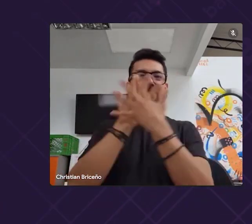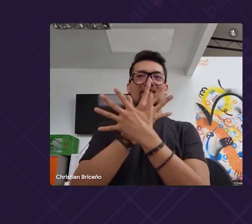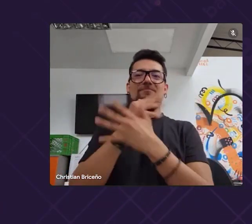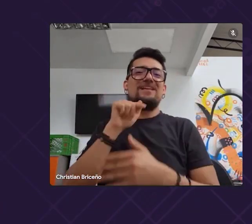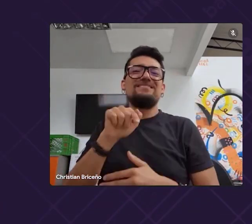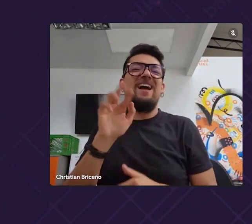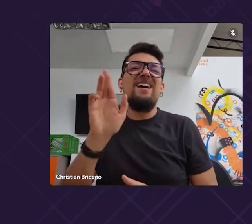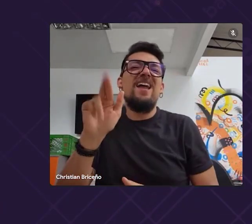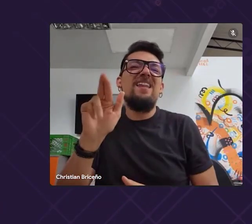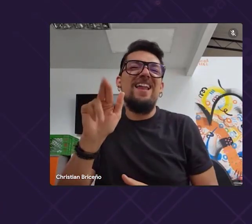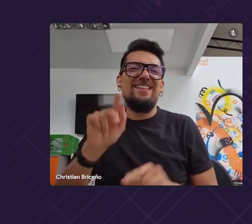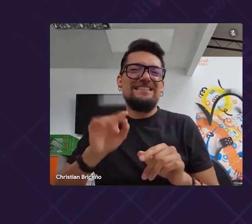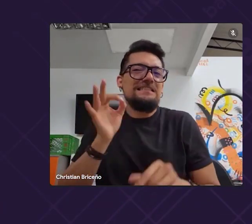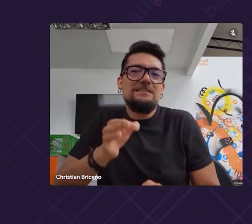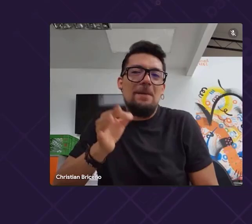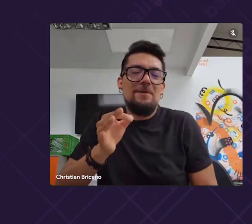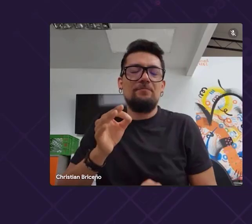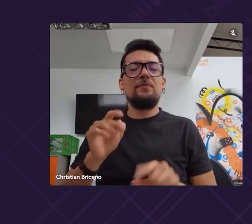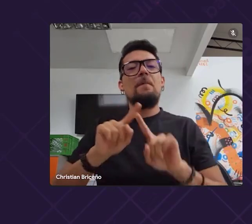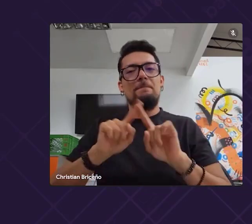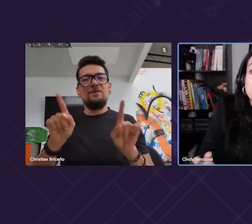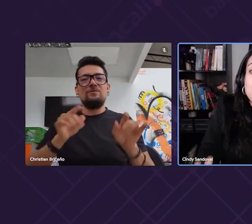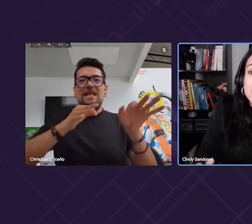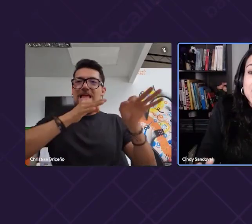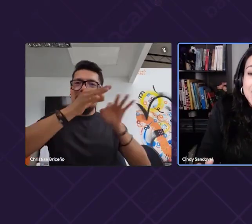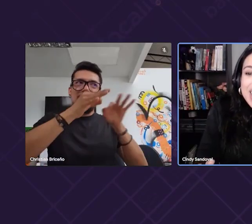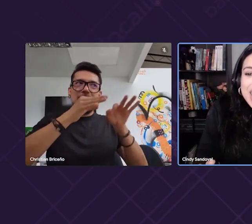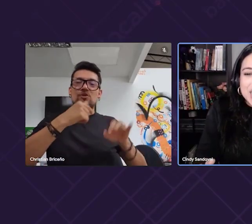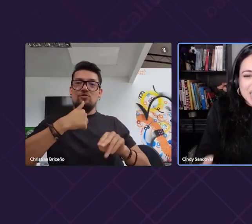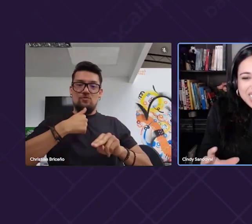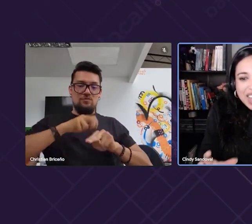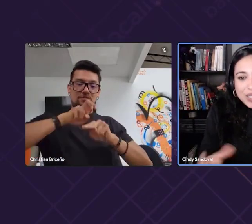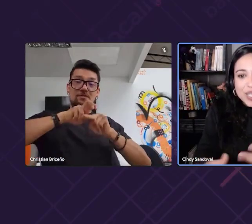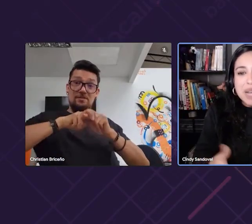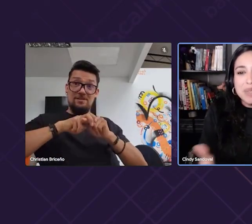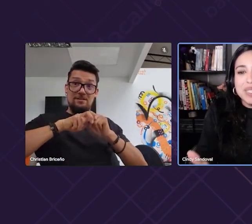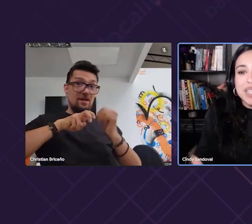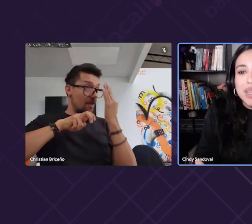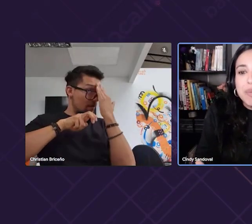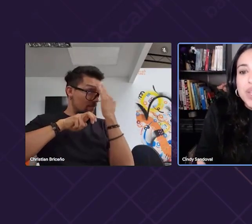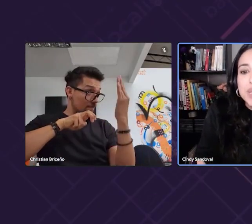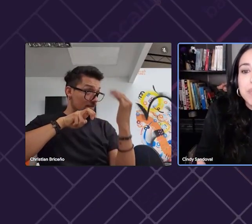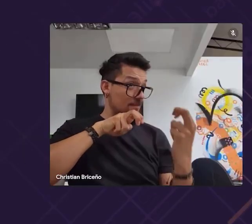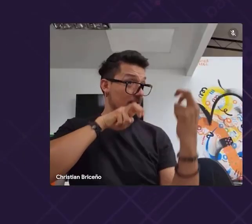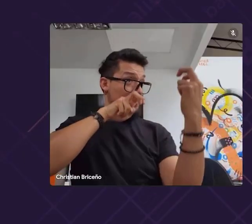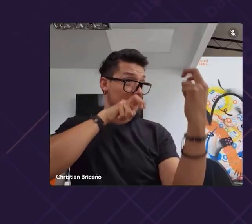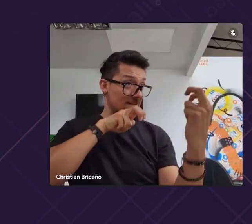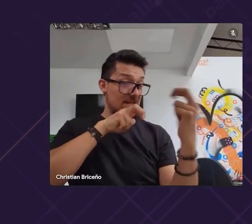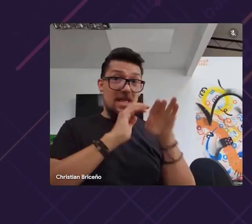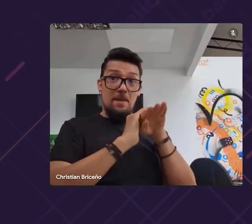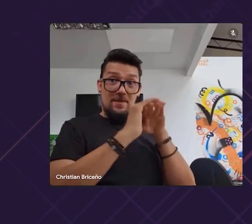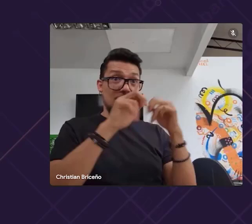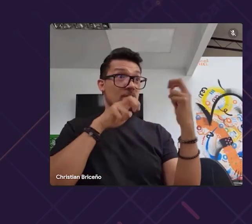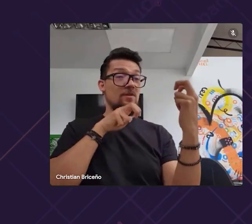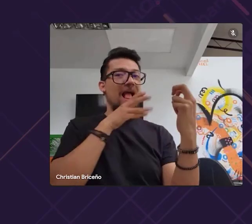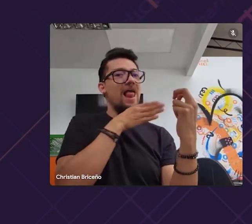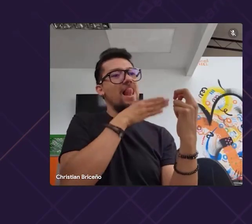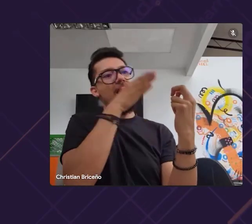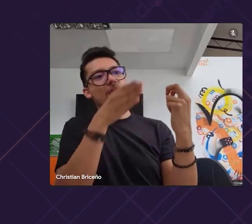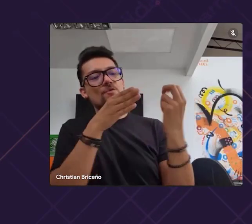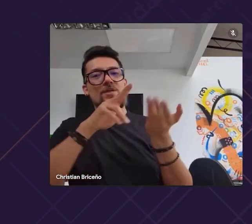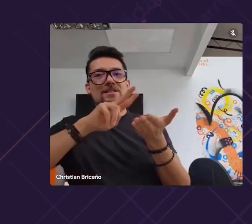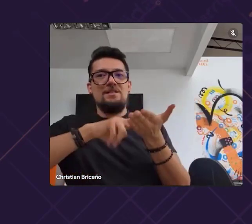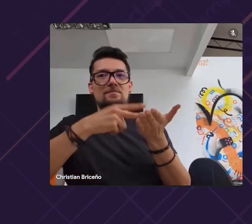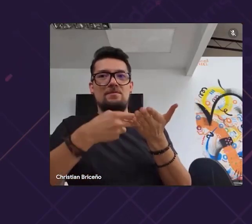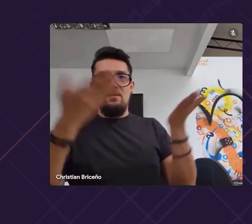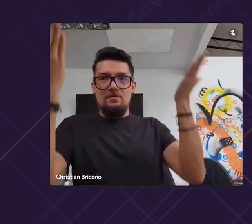al intérprete, porque yo entiendo que para los invitados a veces es raro, digamos, este tipo de experiencia. Entonces,